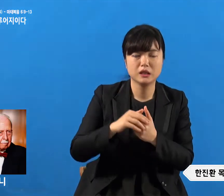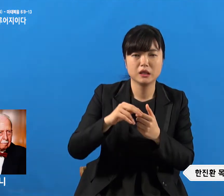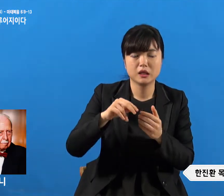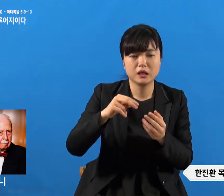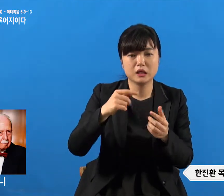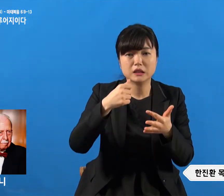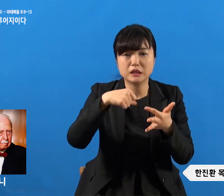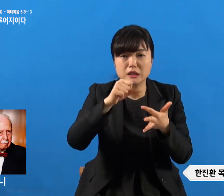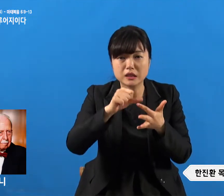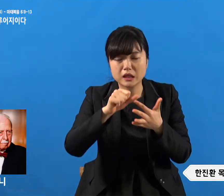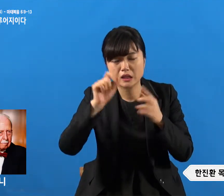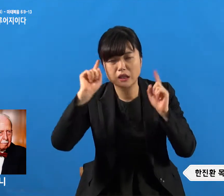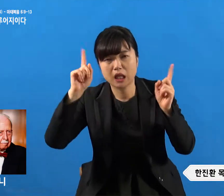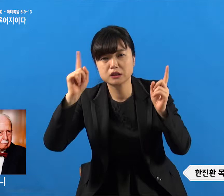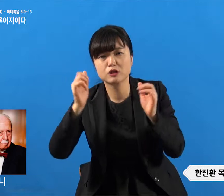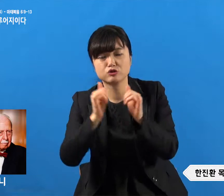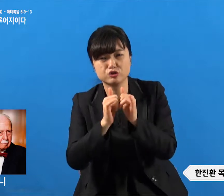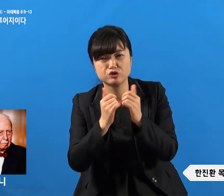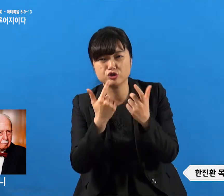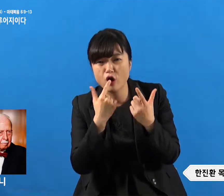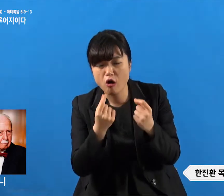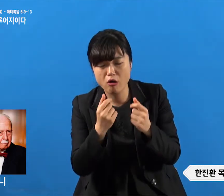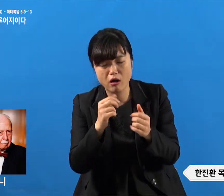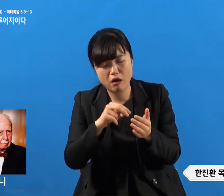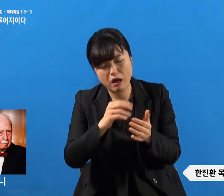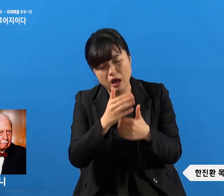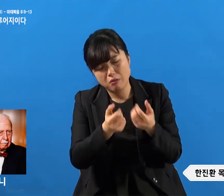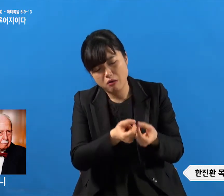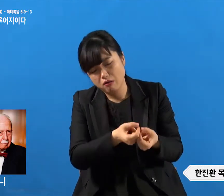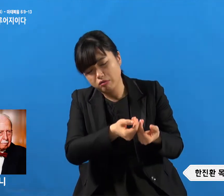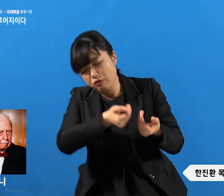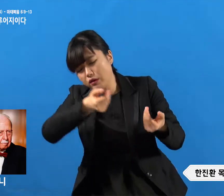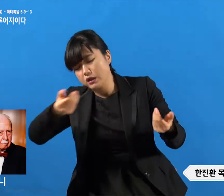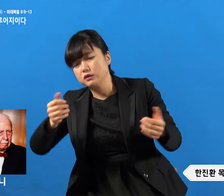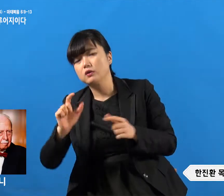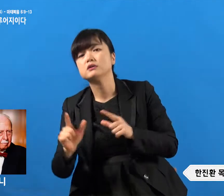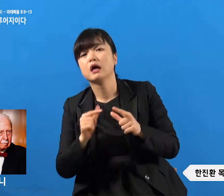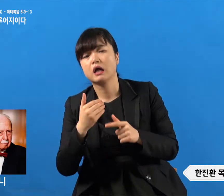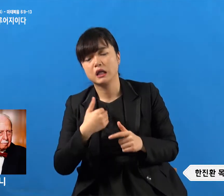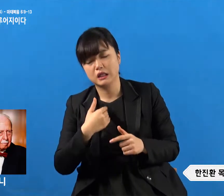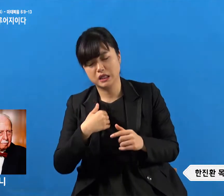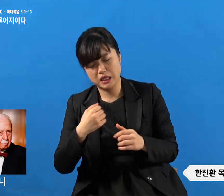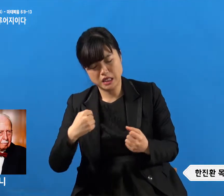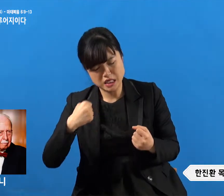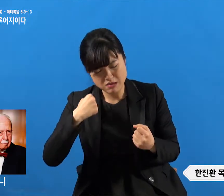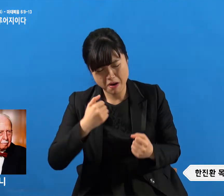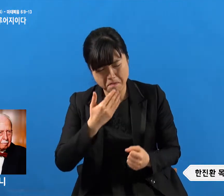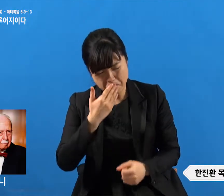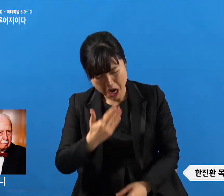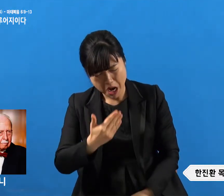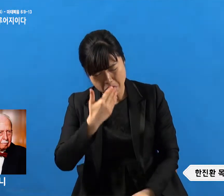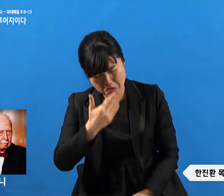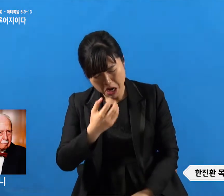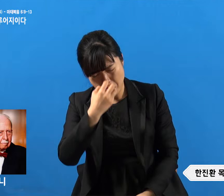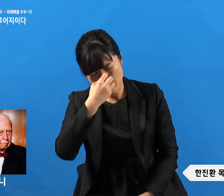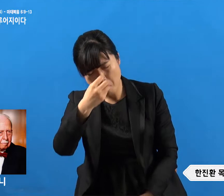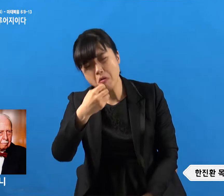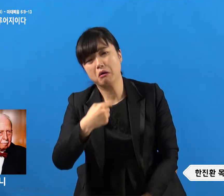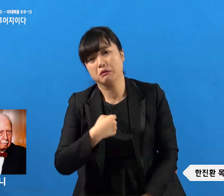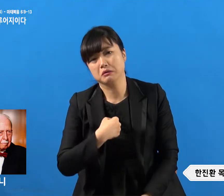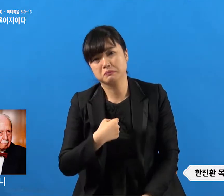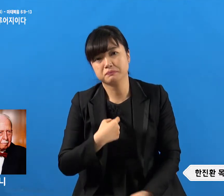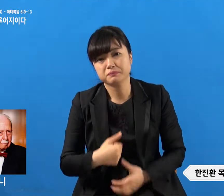탕자처럼 하나님을 멀리 멀리 떠나 살았던 삶입니다. 자기 힘으로 모든 것을 할 수 있을 줄 알았습니다.